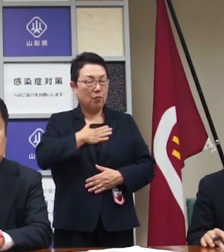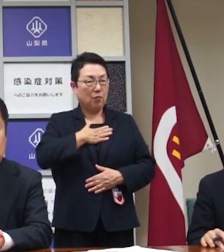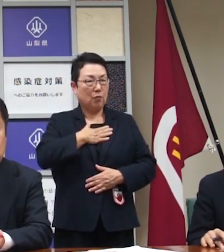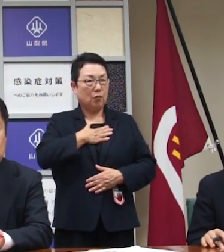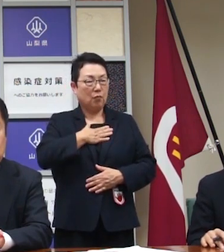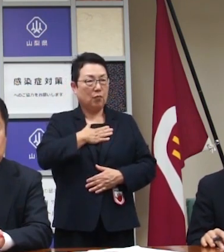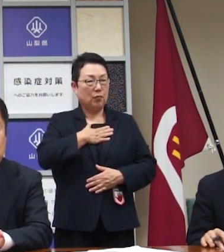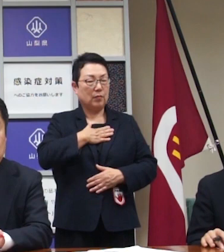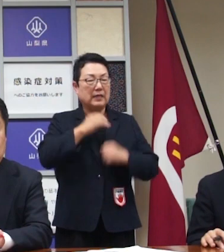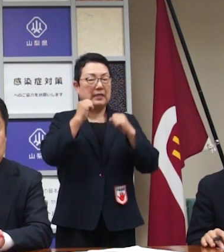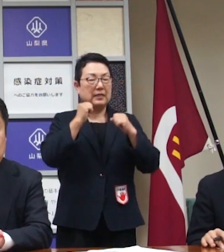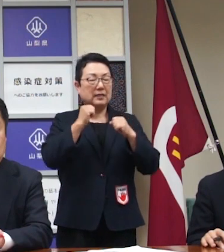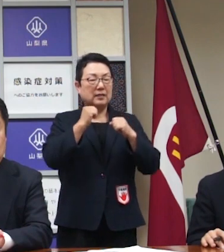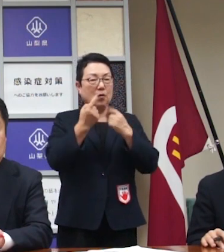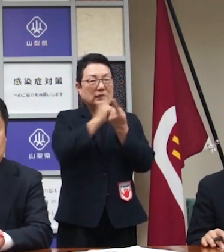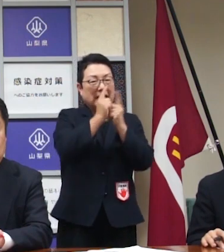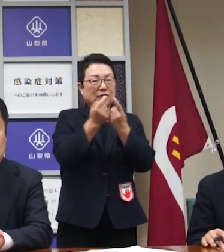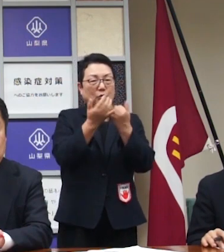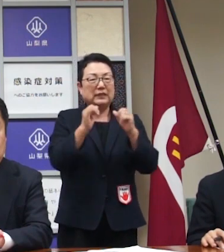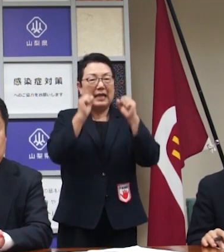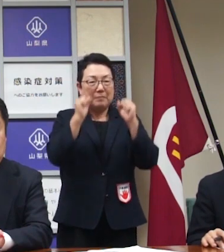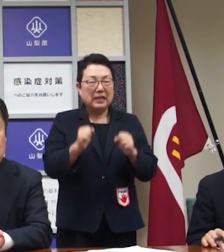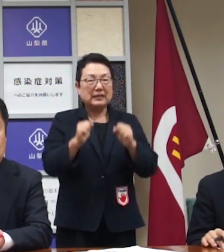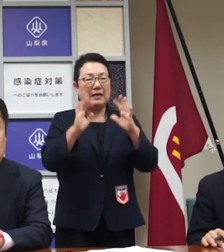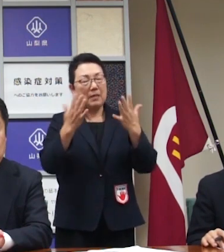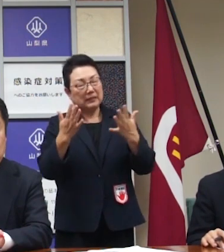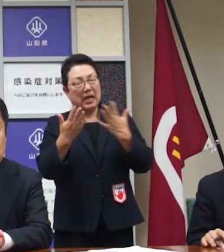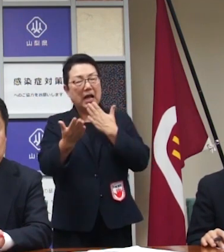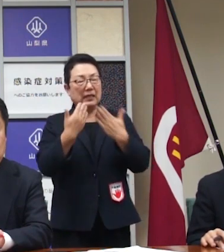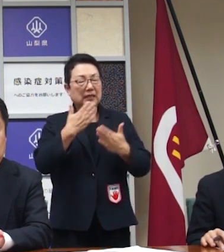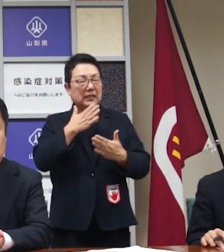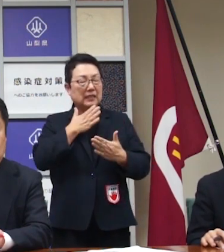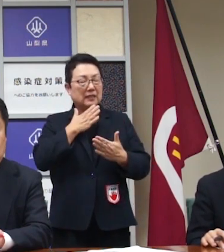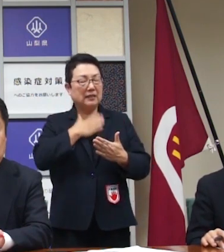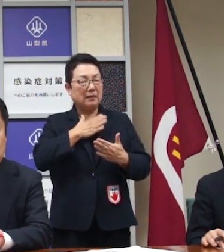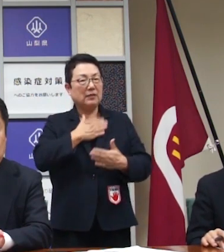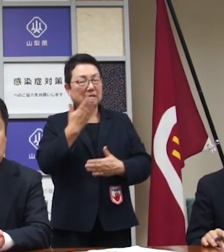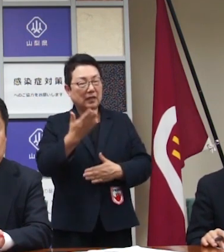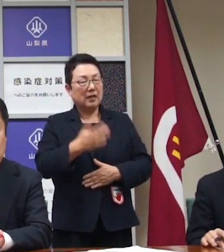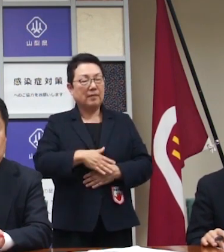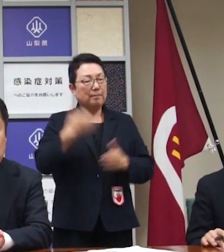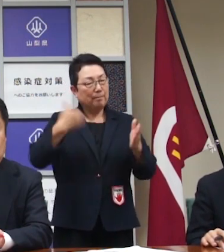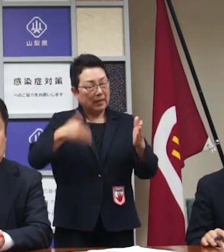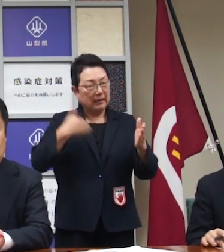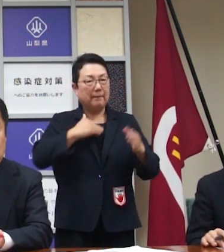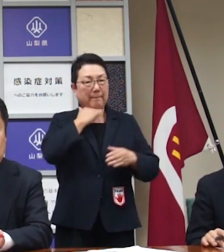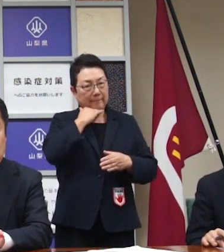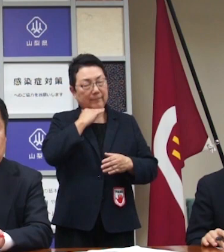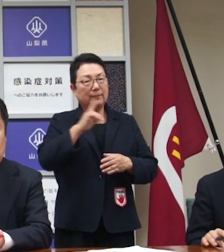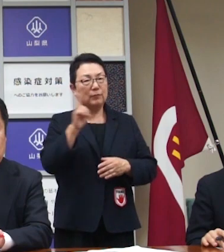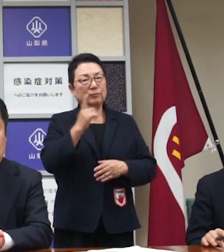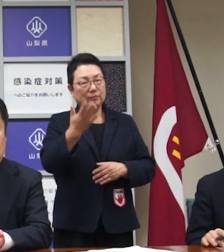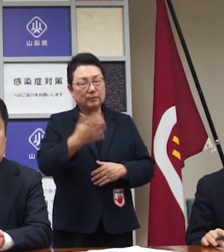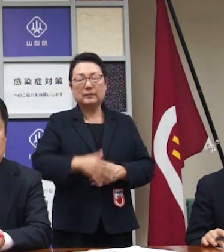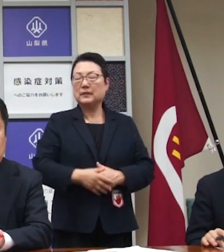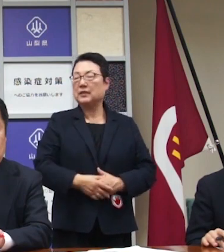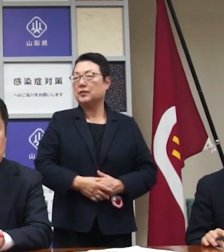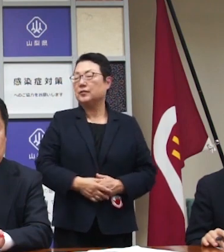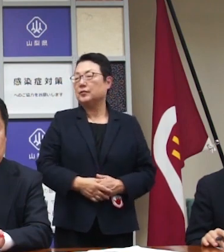厚接触者いましたいませんでしたとか何名がしたとかっていうのがはっきり出るものなんでしょうか。それともまだもう少し時間かかりそうなんですか。